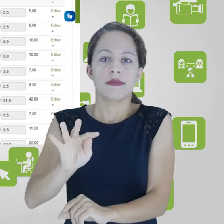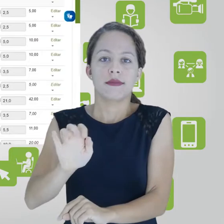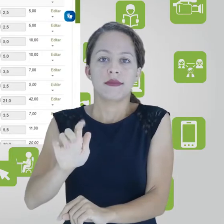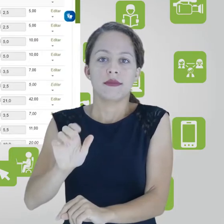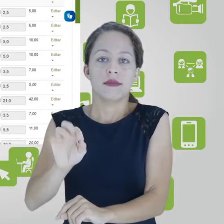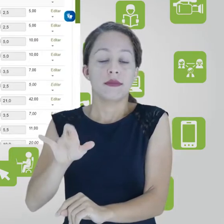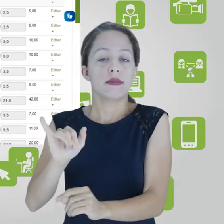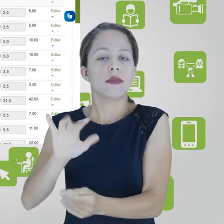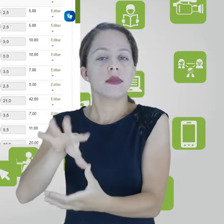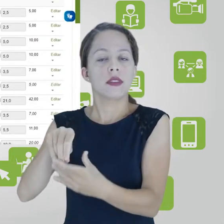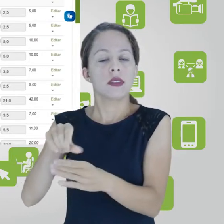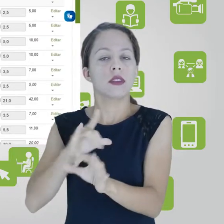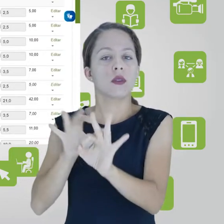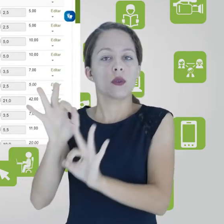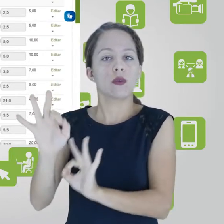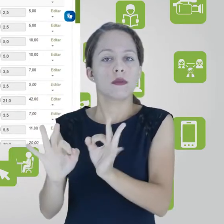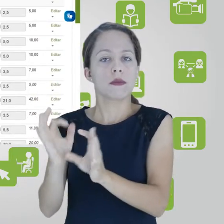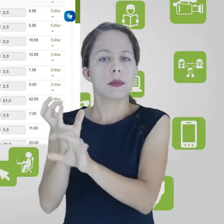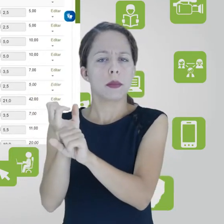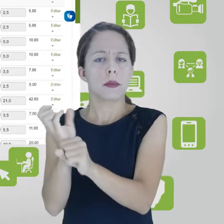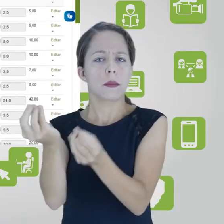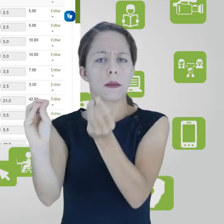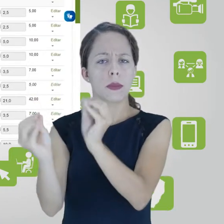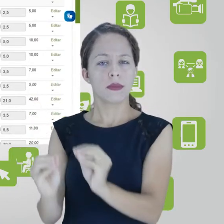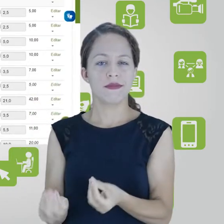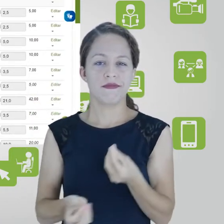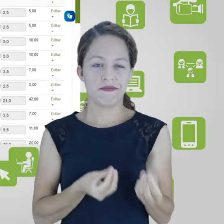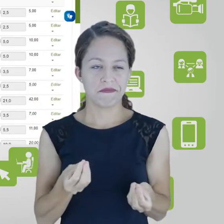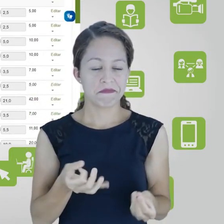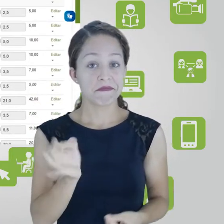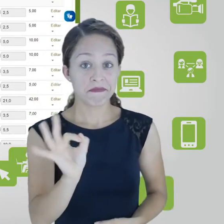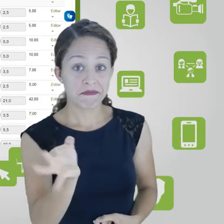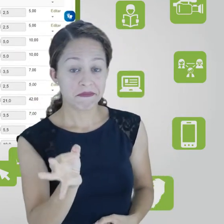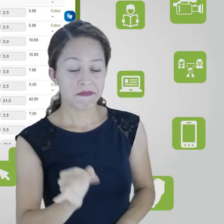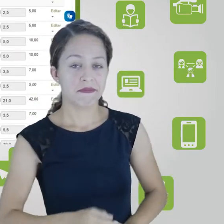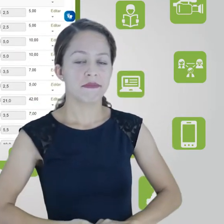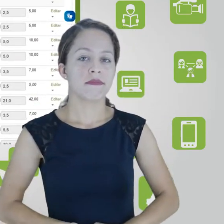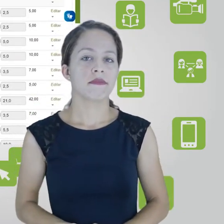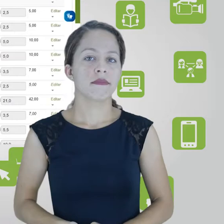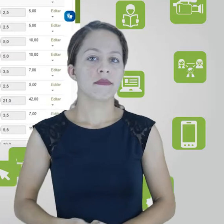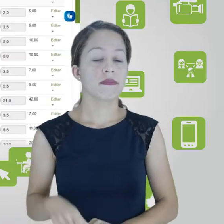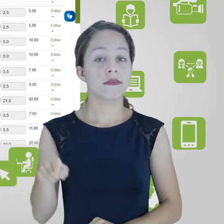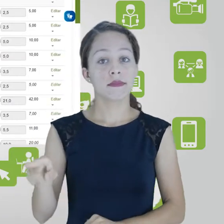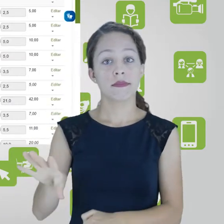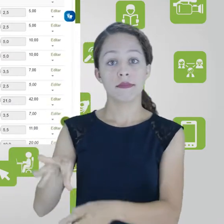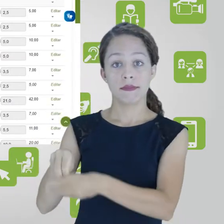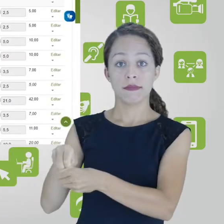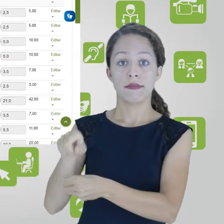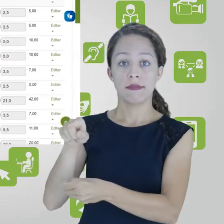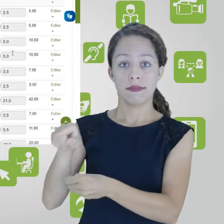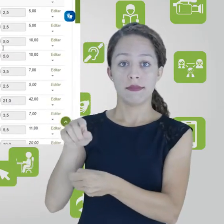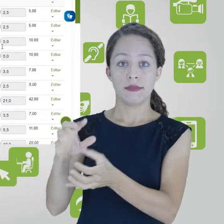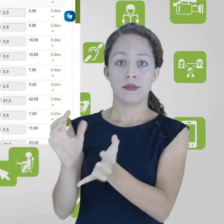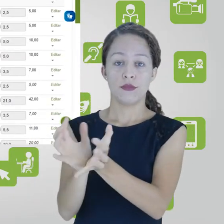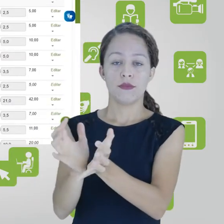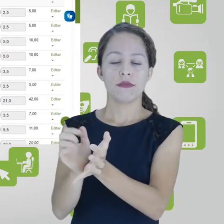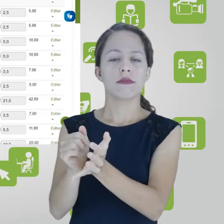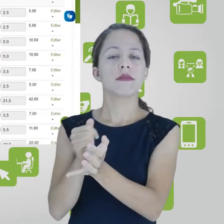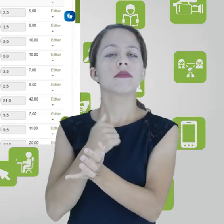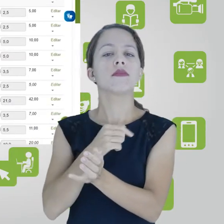me ajudar a fazer essa organização dos pontos, certo? Então, eu vou chamar essa